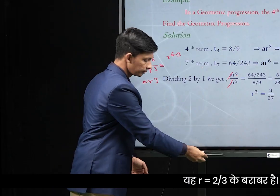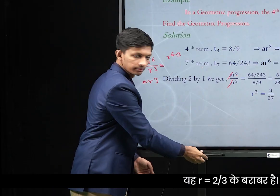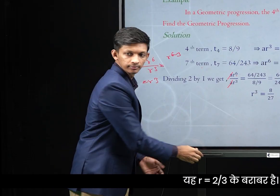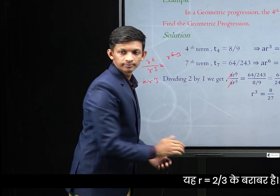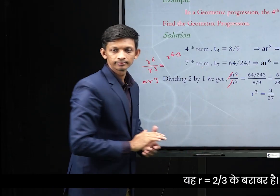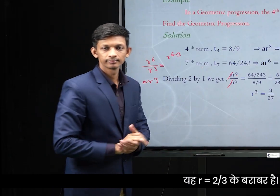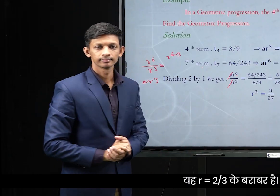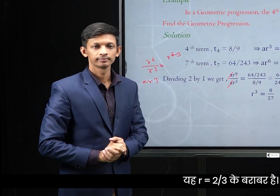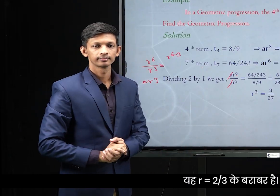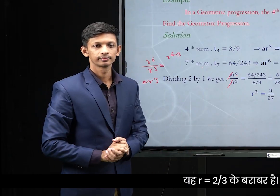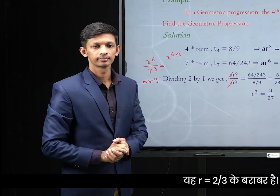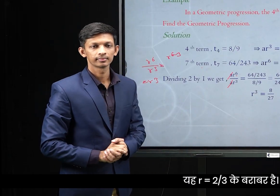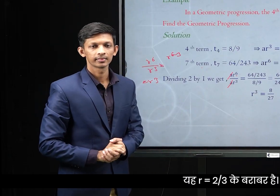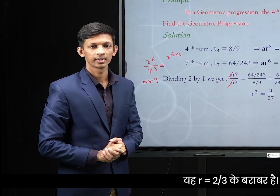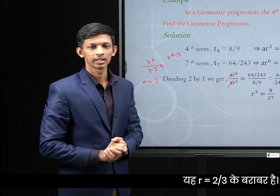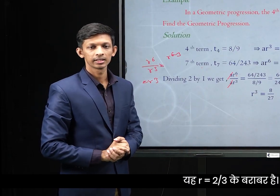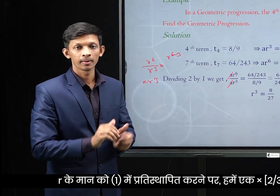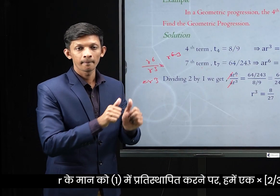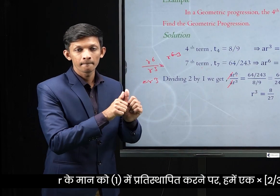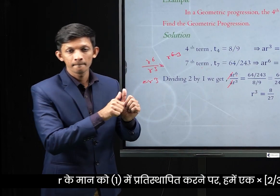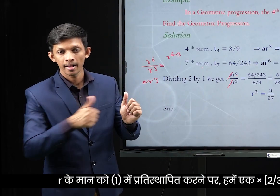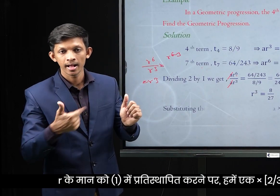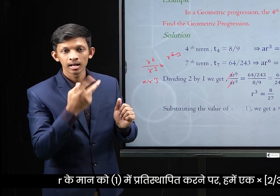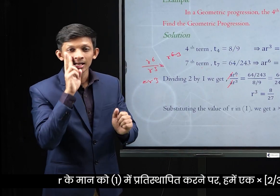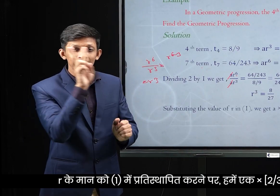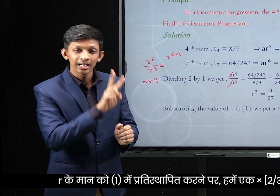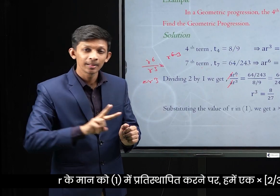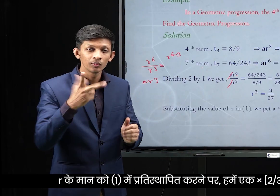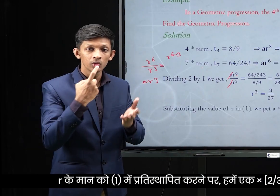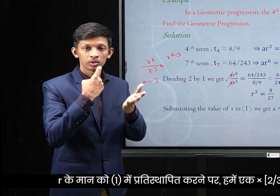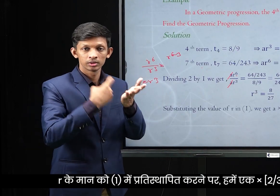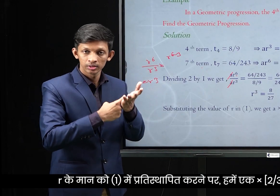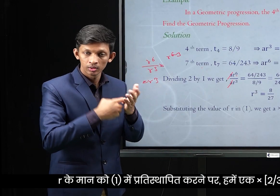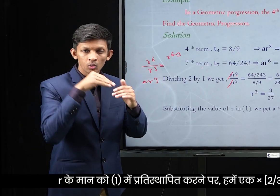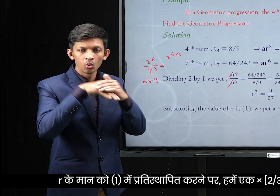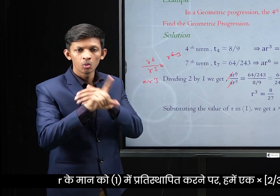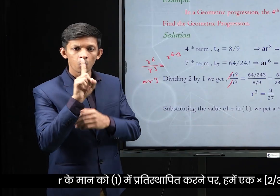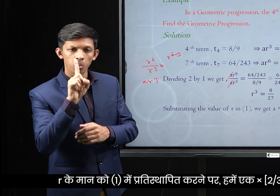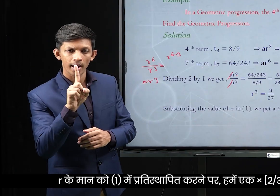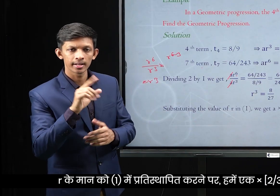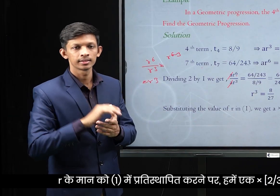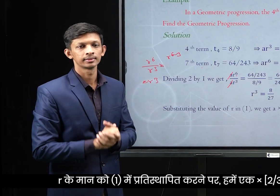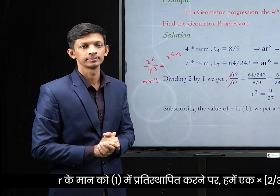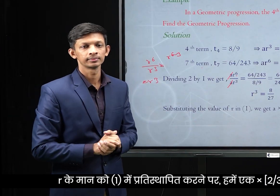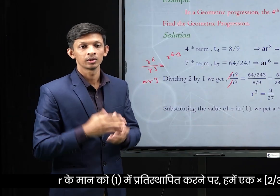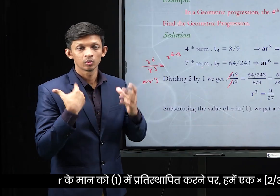के बराबर है। r के मान को 1 में प्रतिस्थापित करने पर हमें